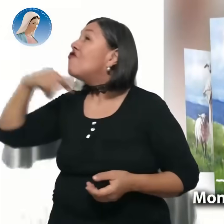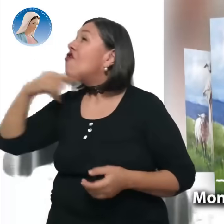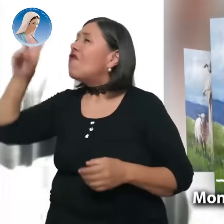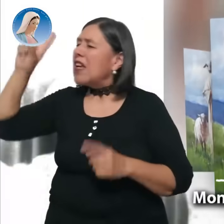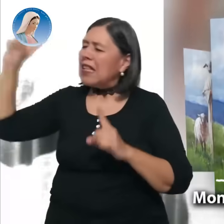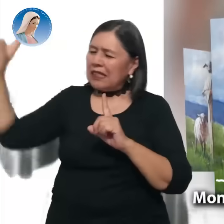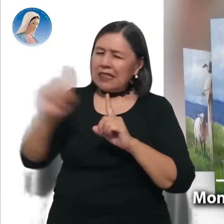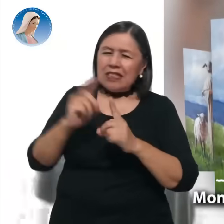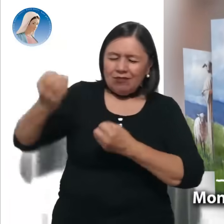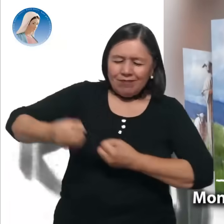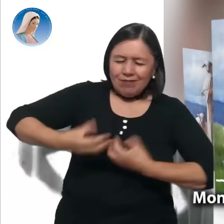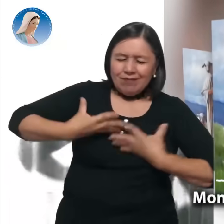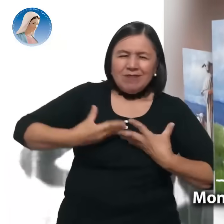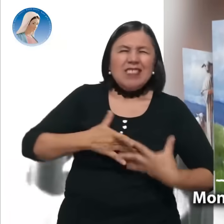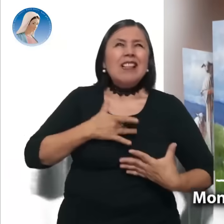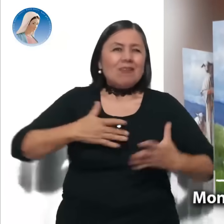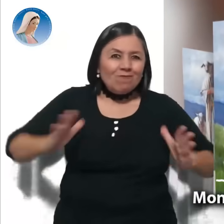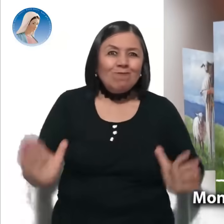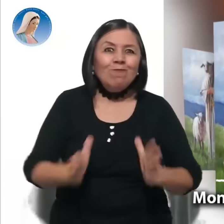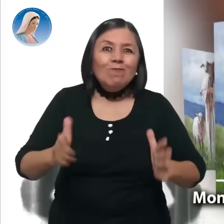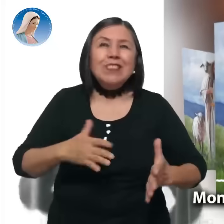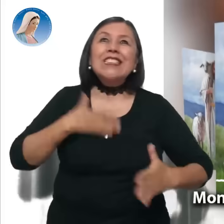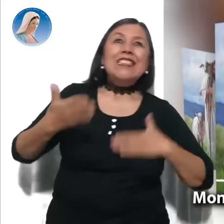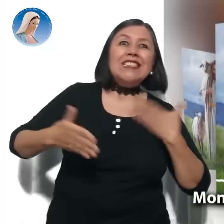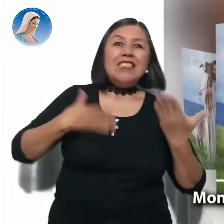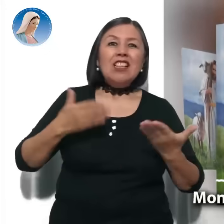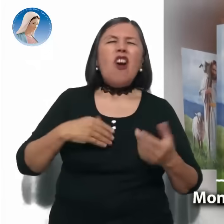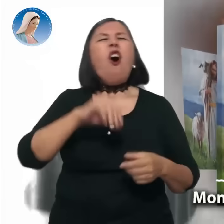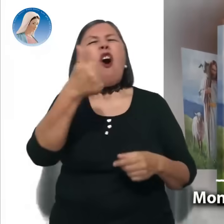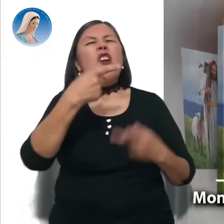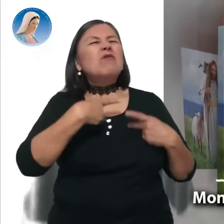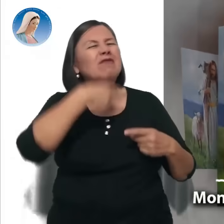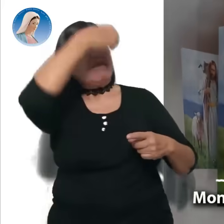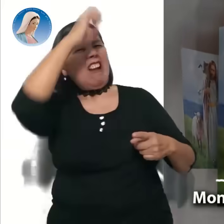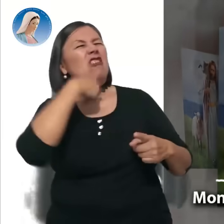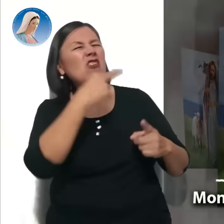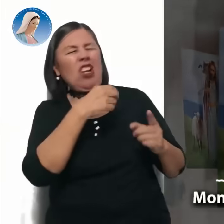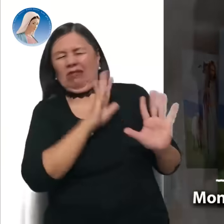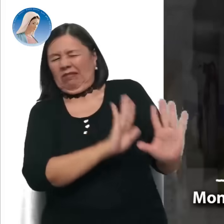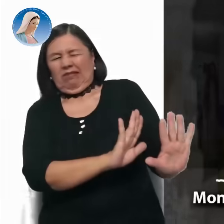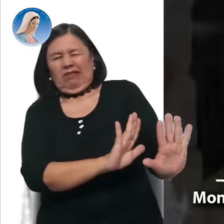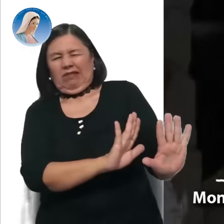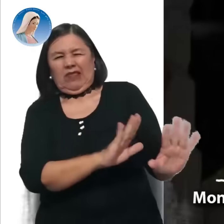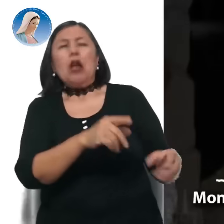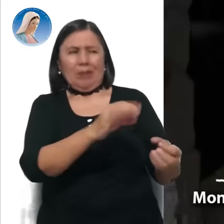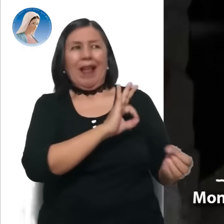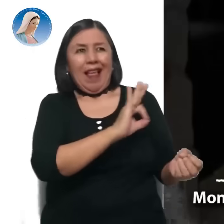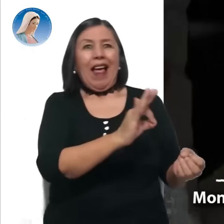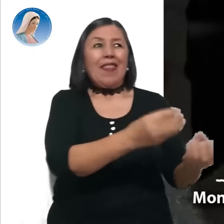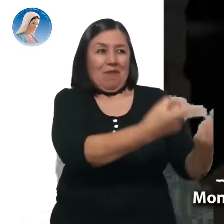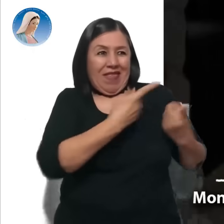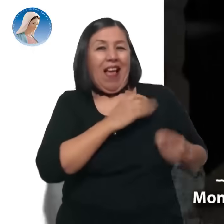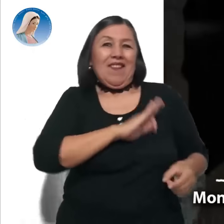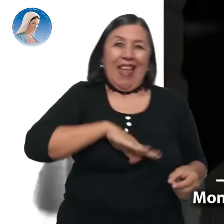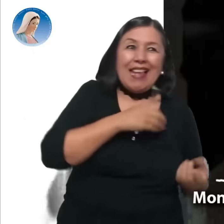una fuerza que me alienta y que me anima. No quiero seguir voces extrañas, aunque me ofrezcan felicidad y me